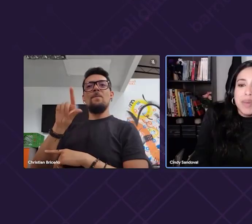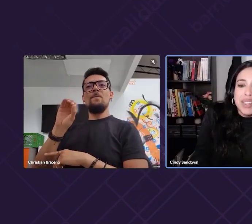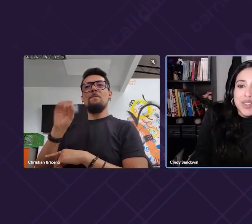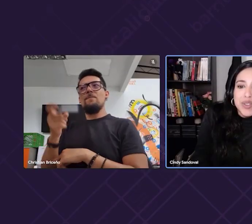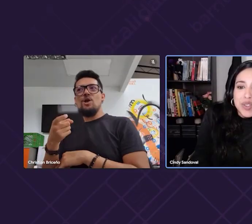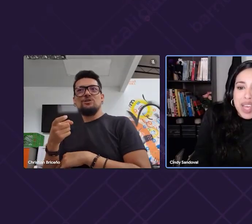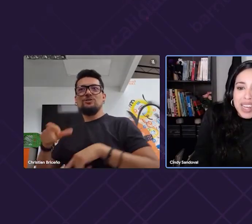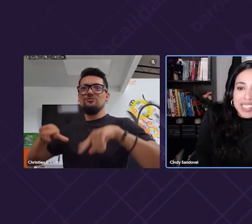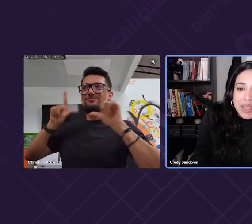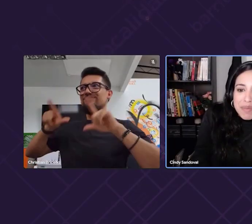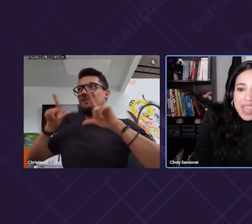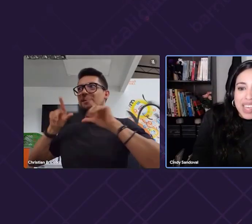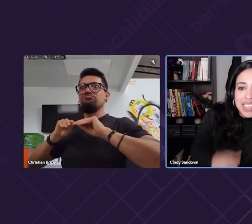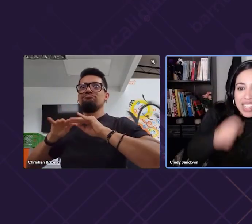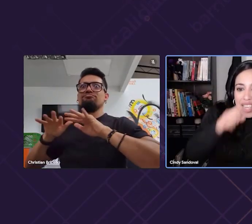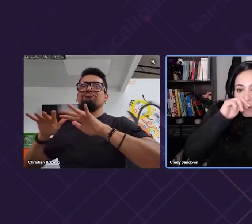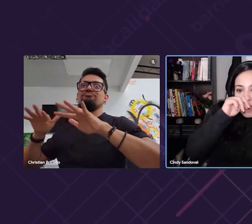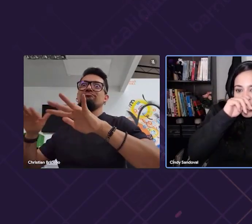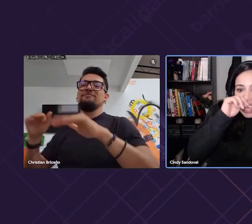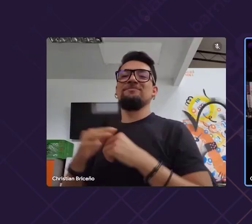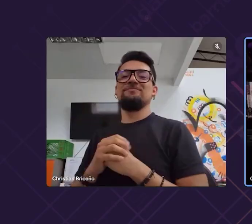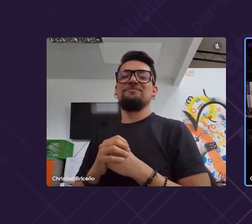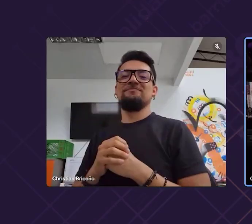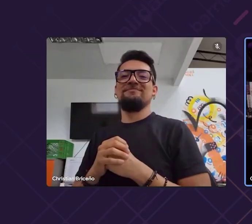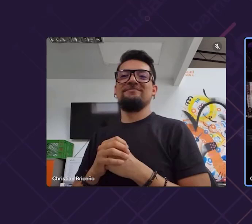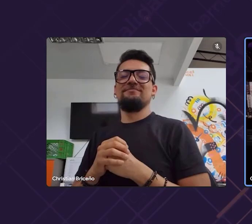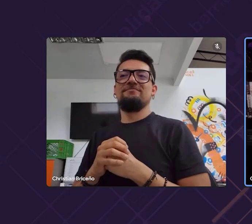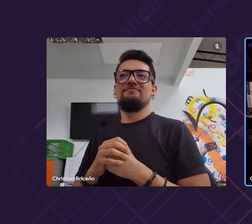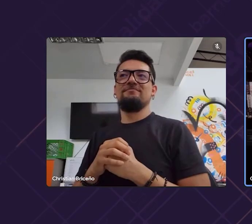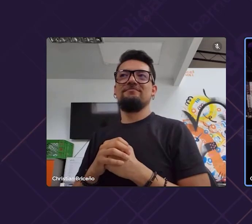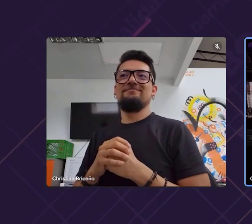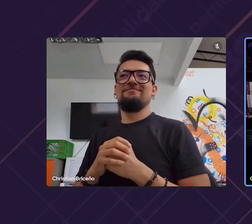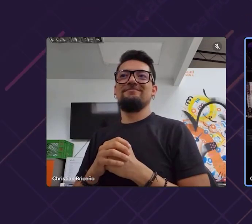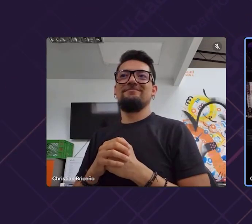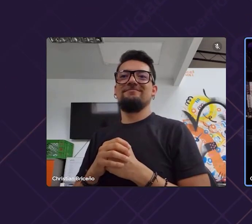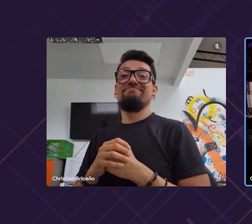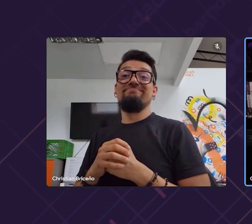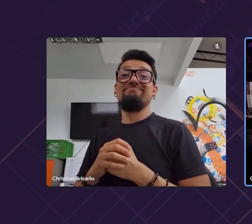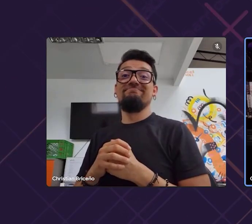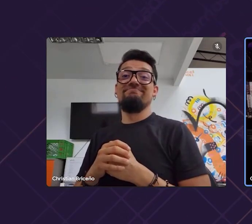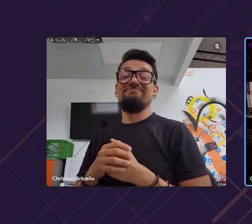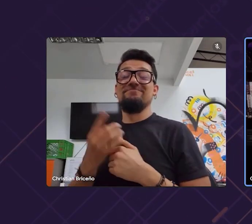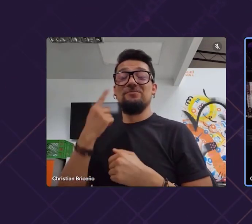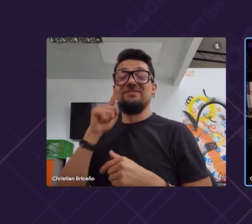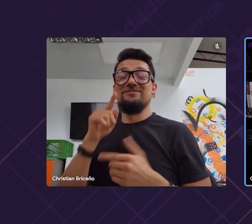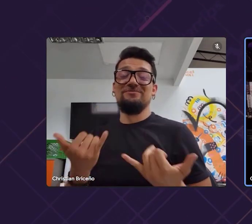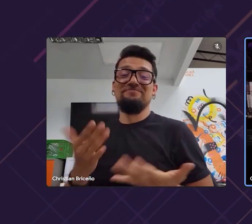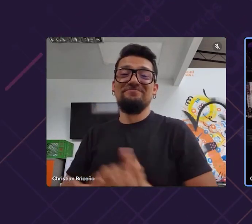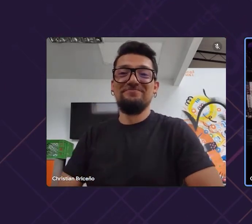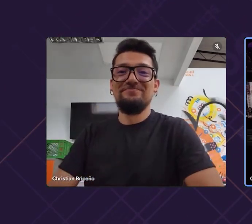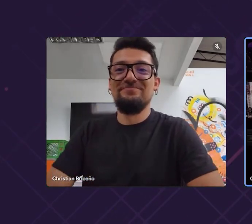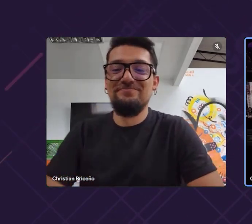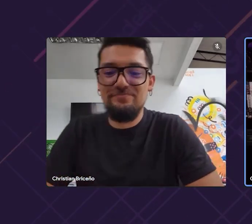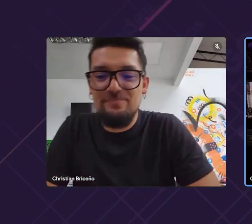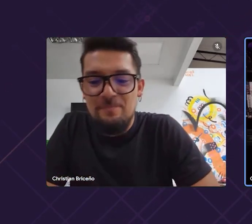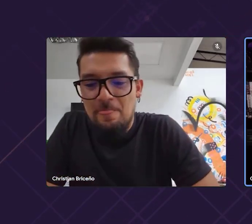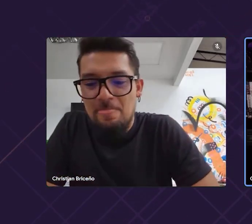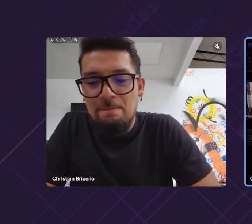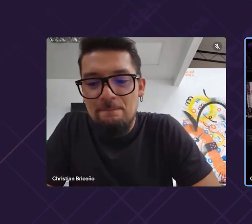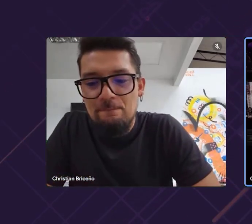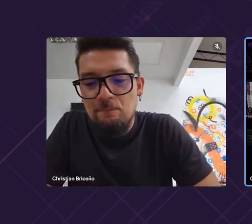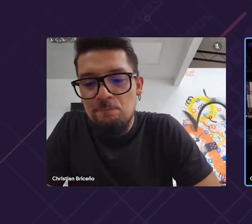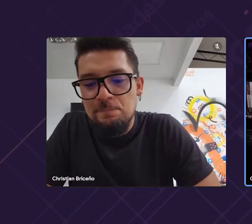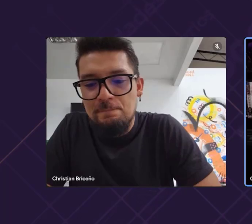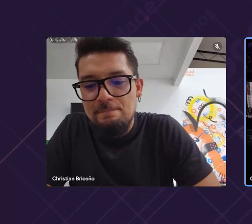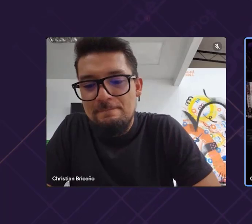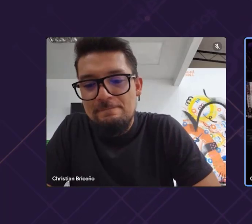desde esa parte social. También empecé a hacer un blog donde cómo las personas sordas podían, digamos que, interactuar con